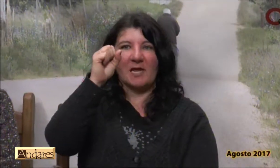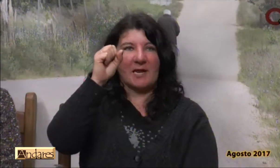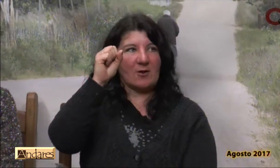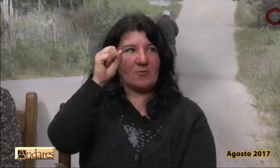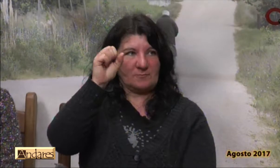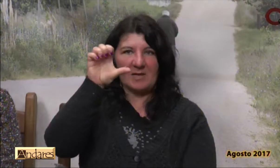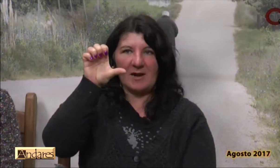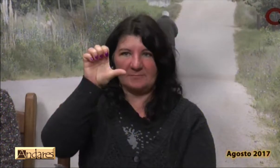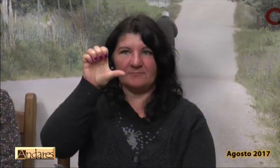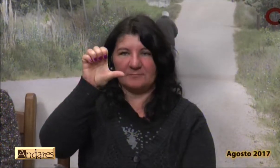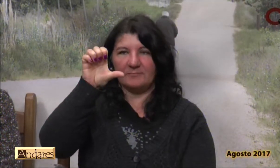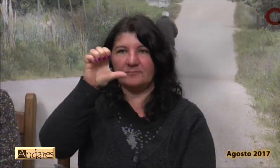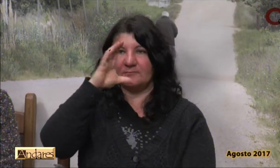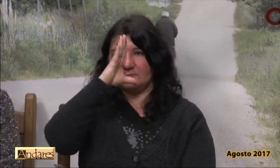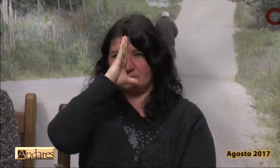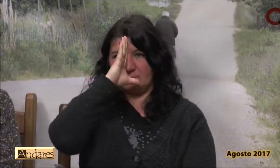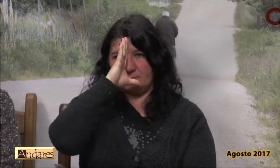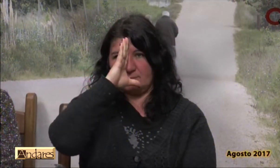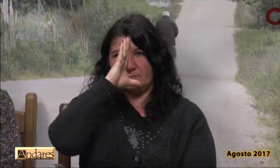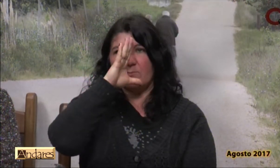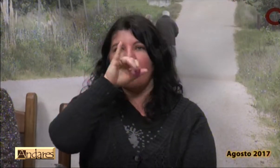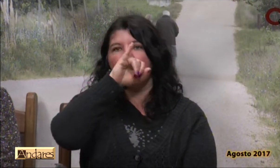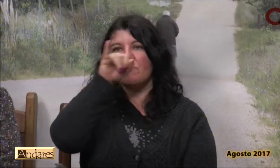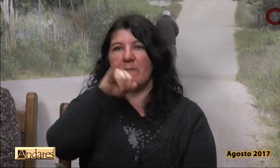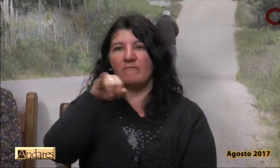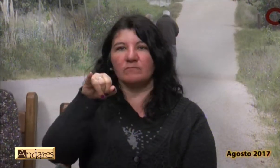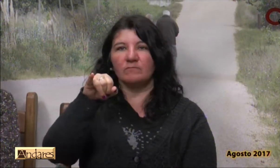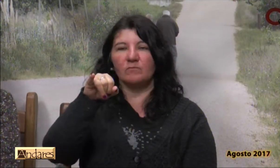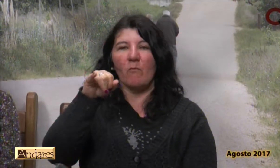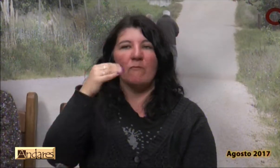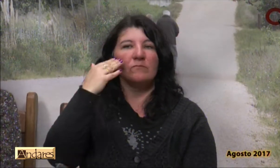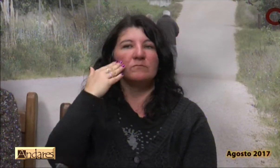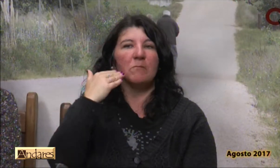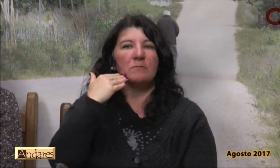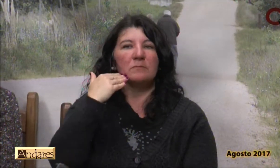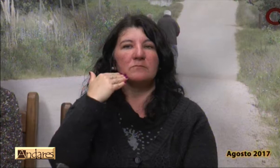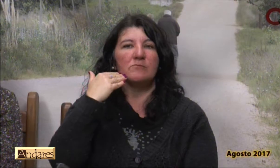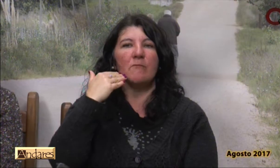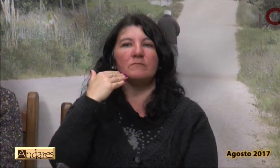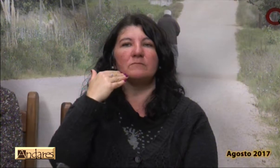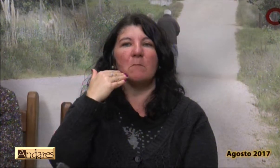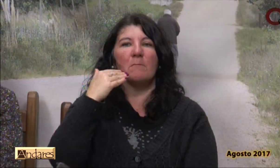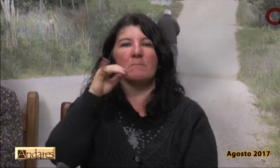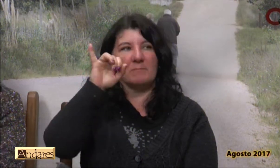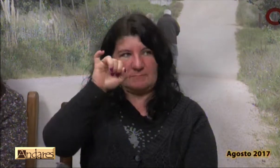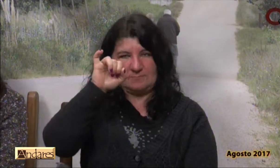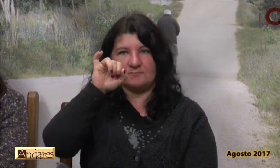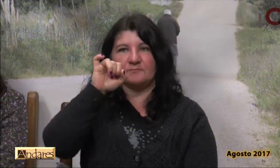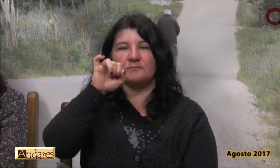De vuelta Enero Febrero Marzo Abril Mayo